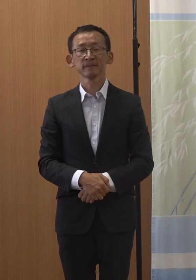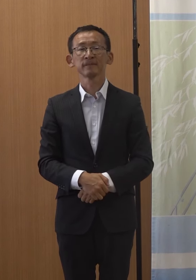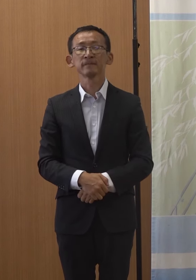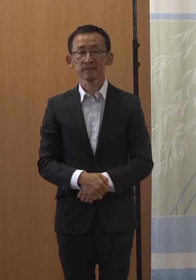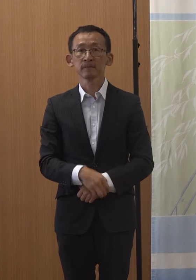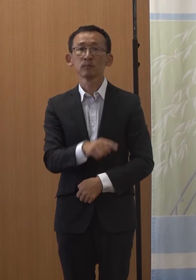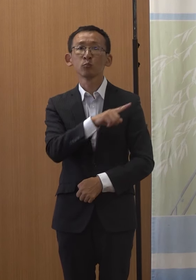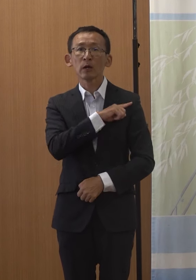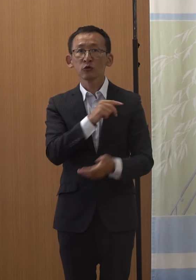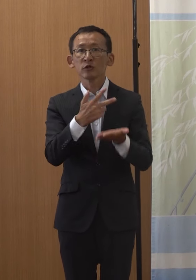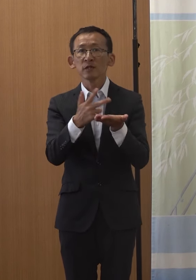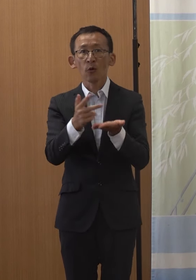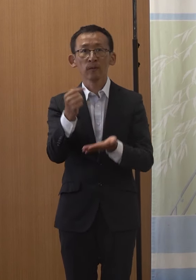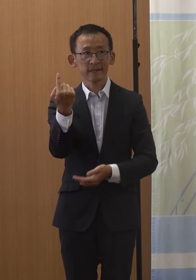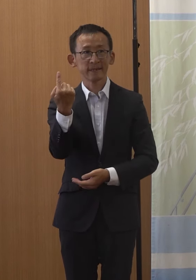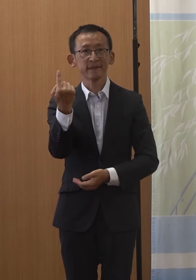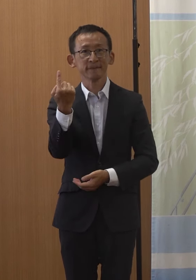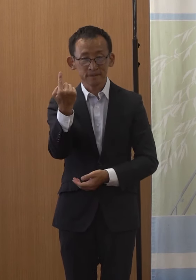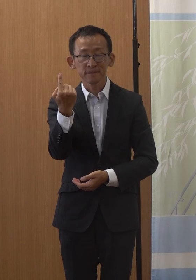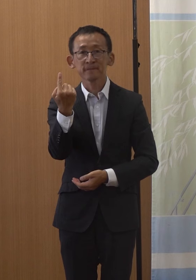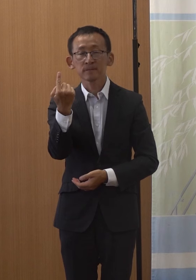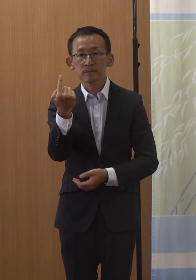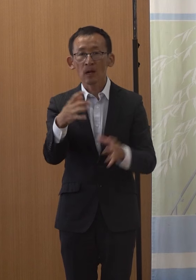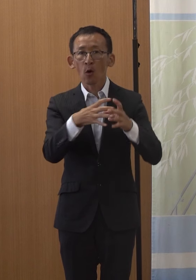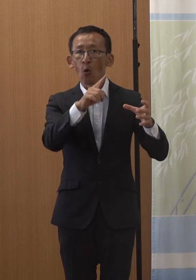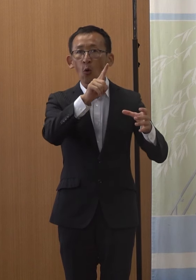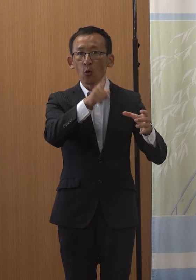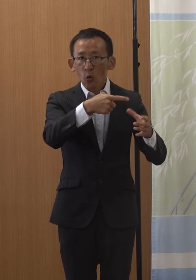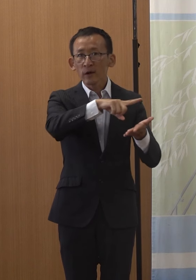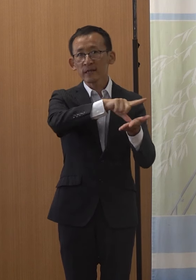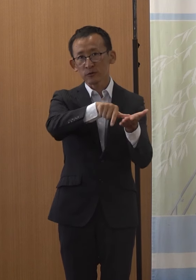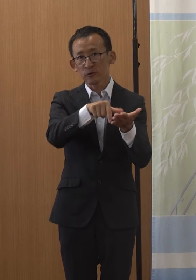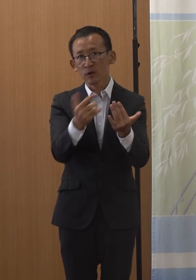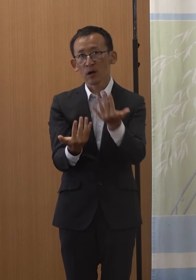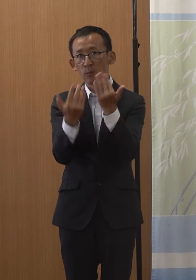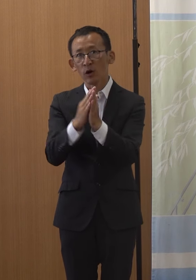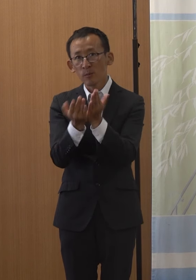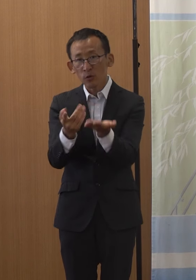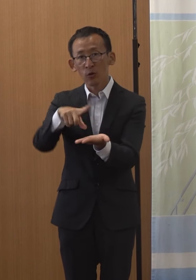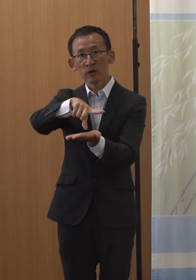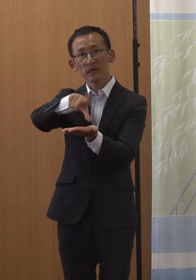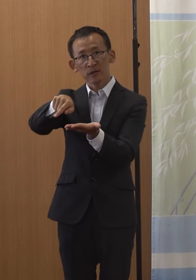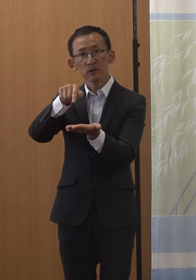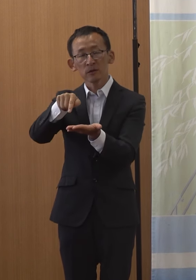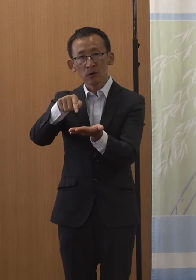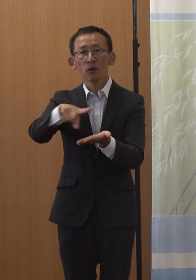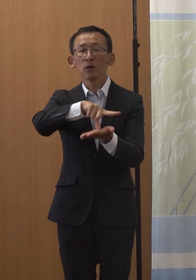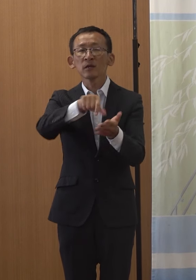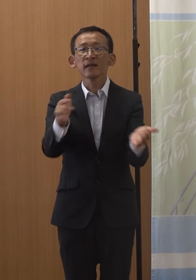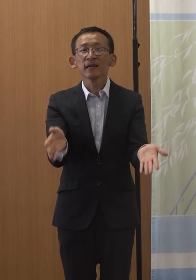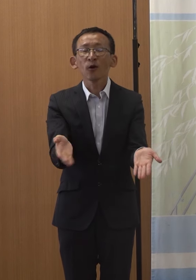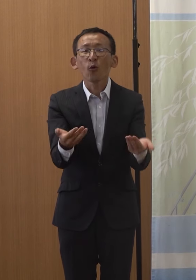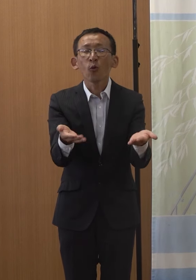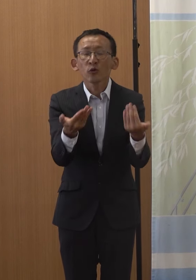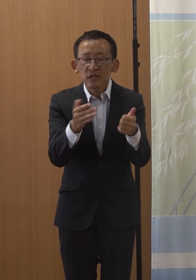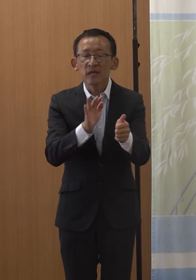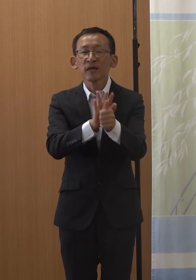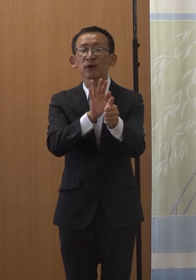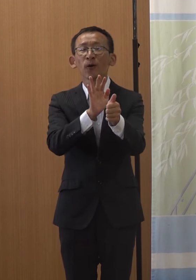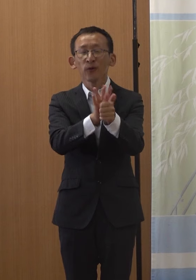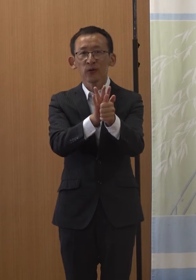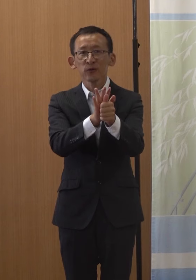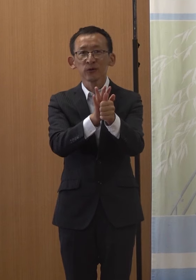はじめに資料番号1、大野地区および森本地区における地域おこし協力隊、地域おこし協